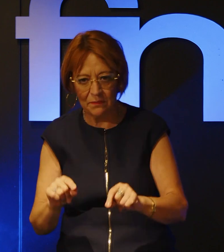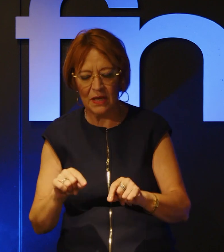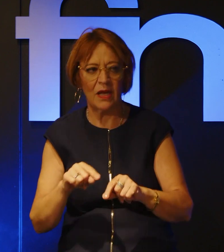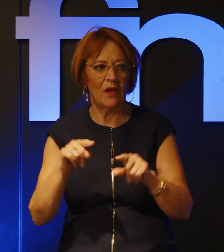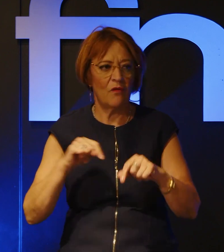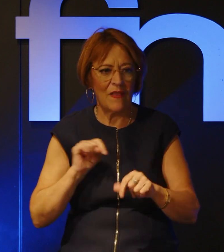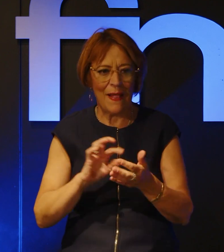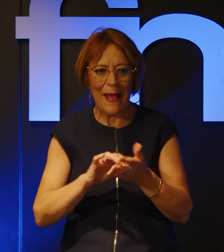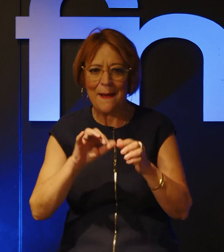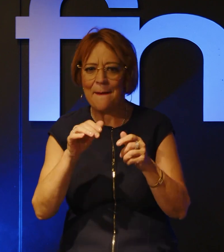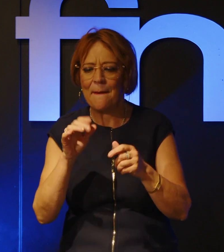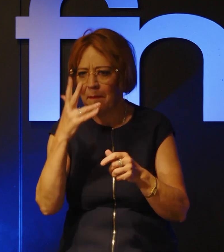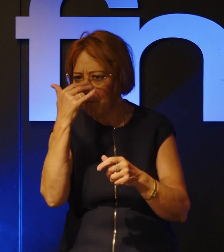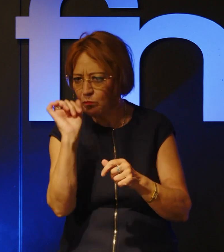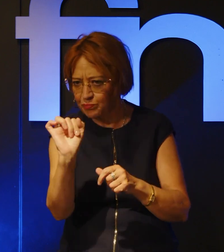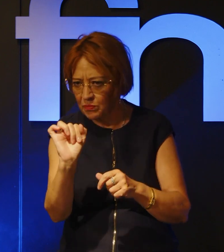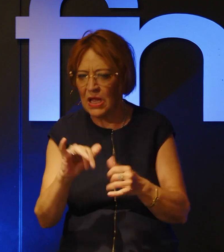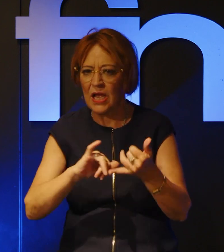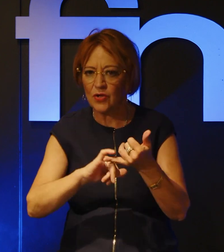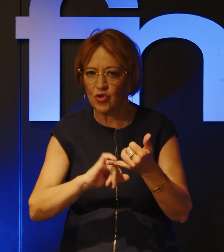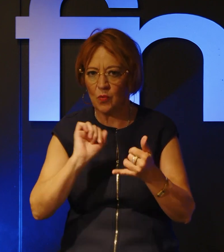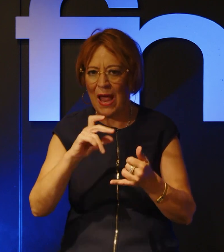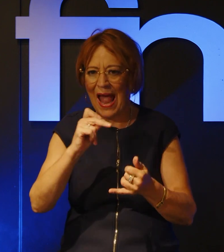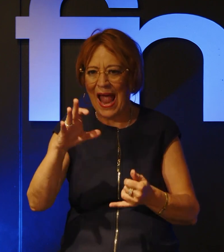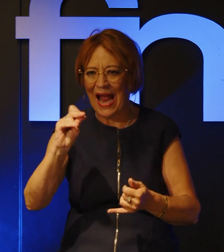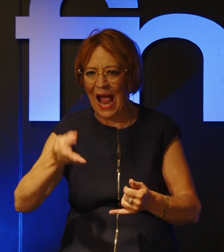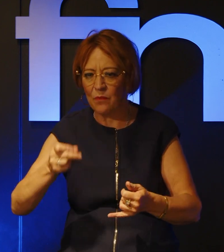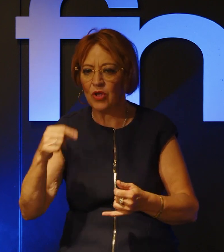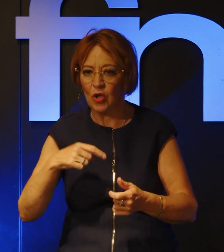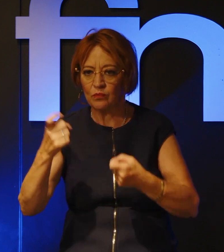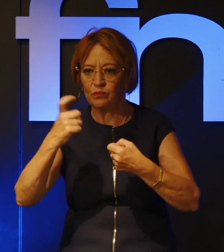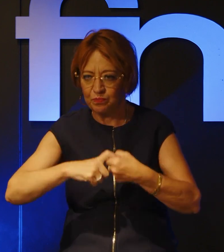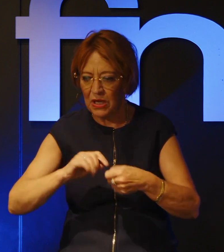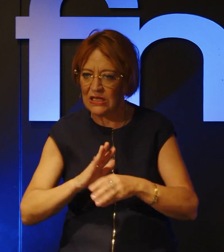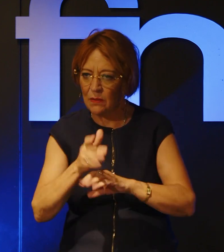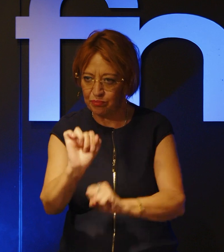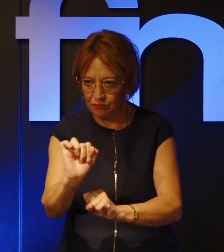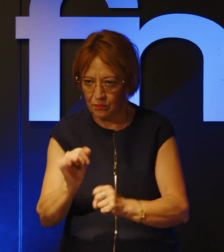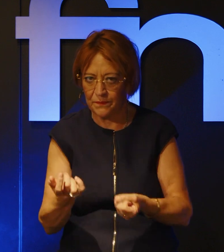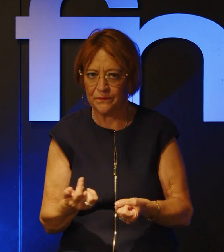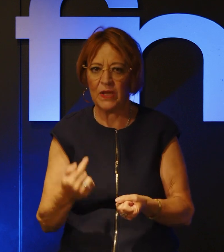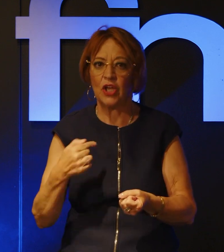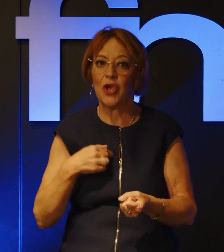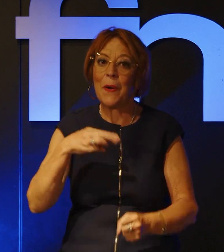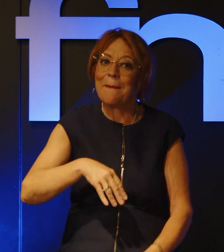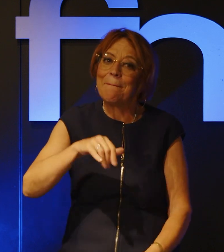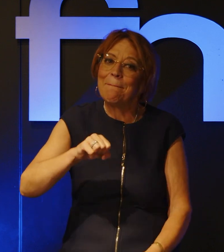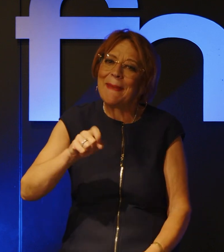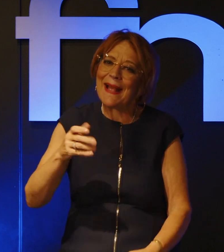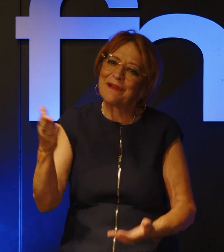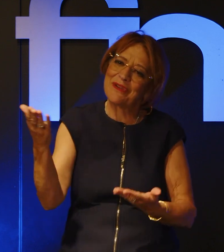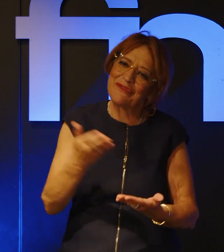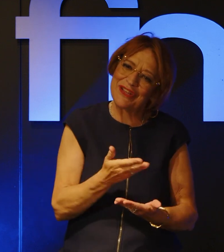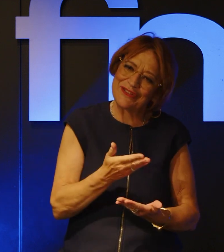sal em Brail impressa pela acapo associação dos Cegos os de Portugal nossos parceiros da civilidade eu sou o Miguel bem-vindos